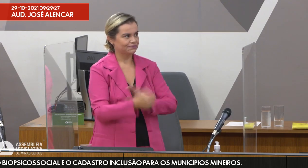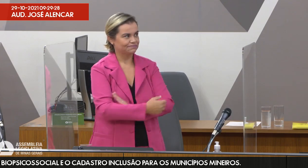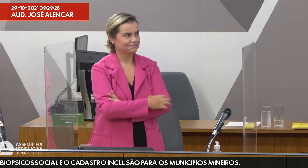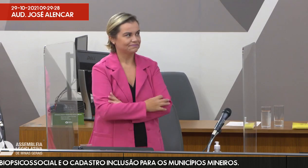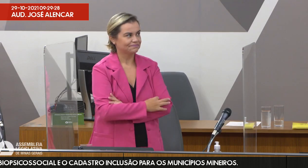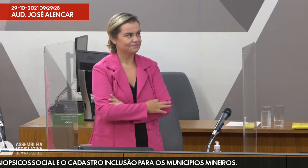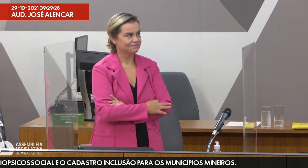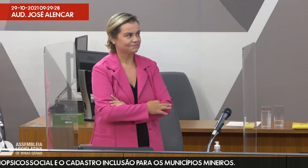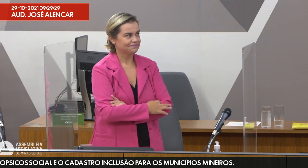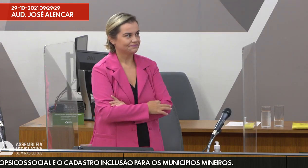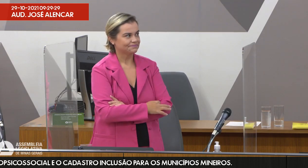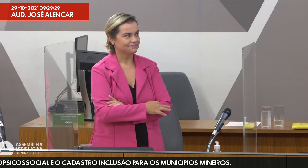Próximo slide, por favor.